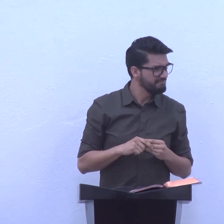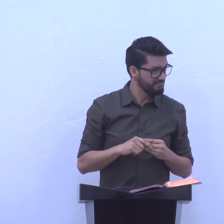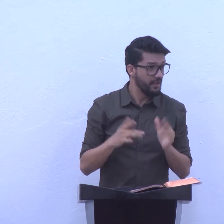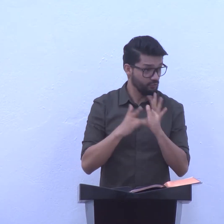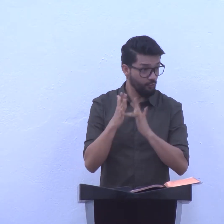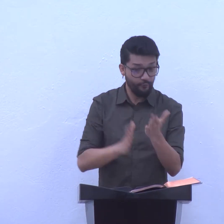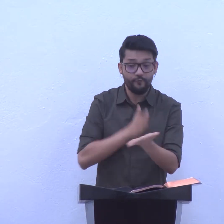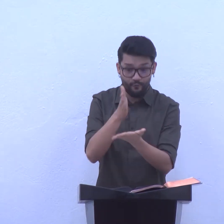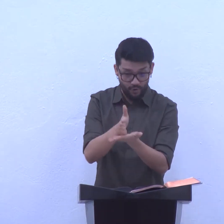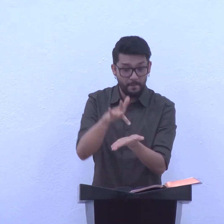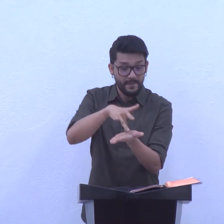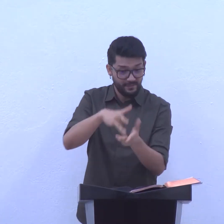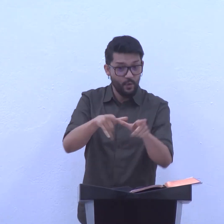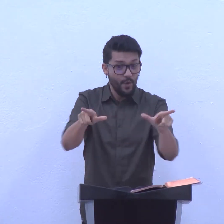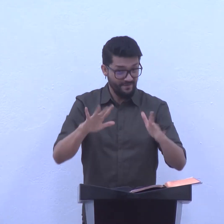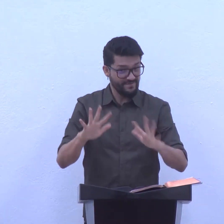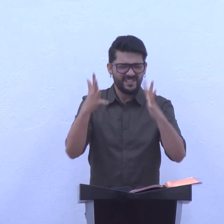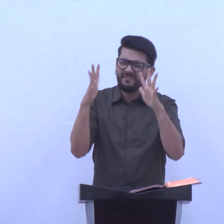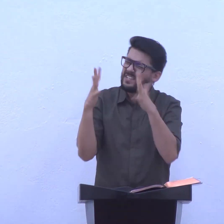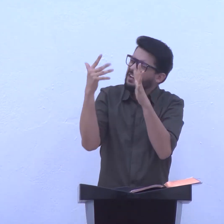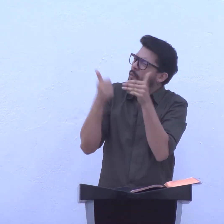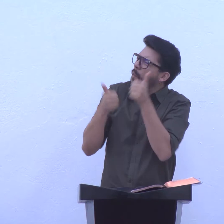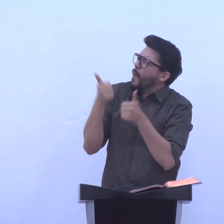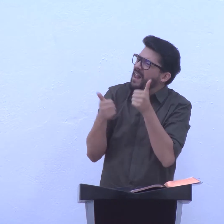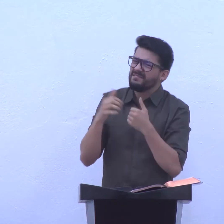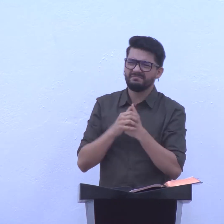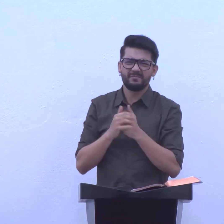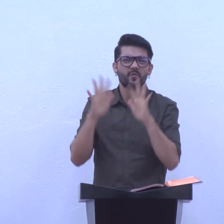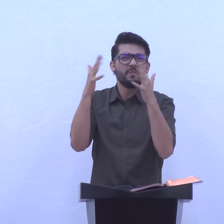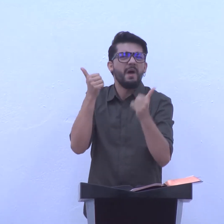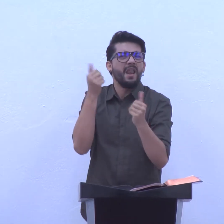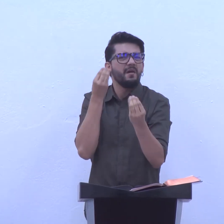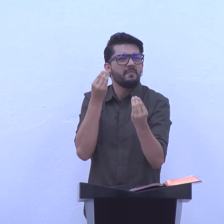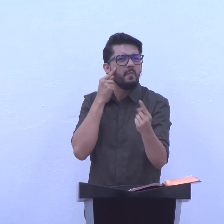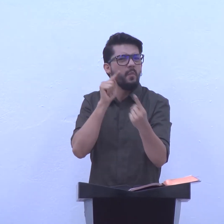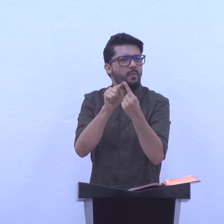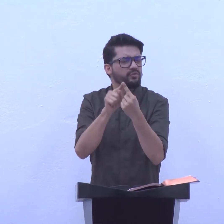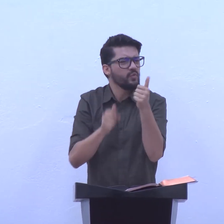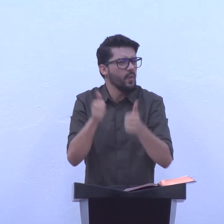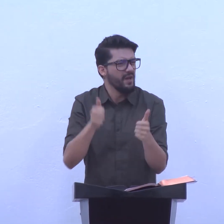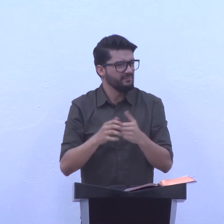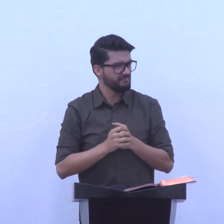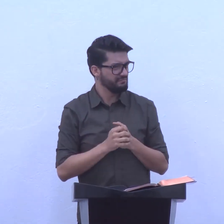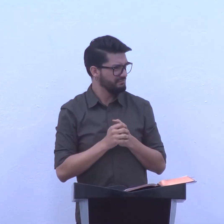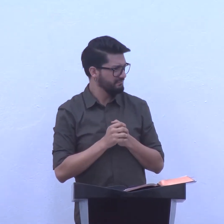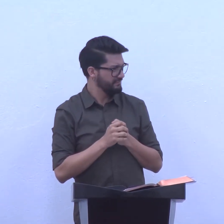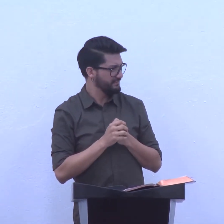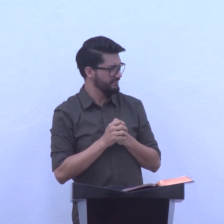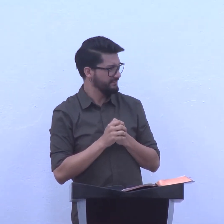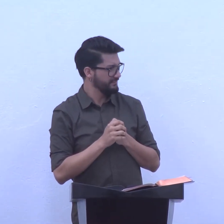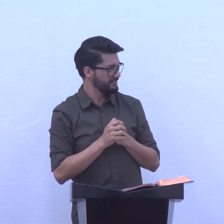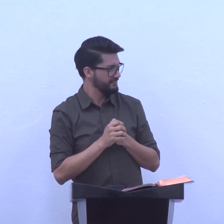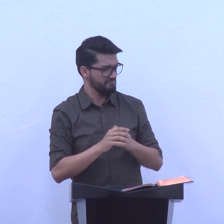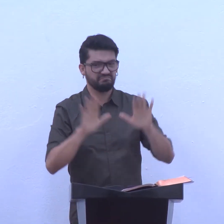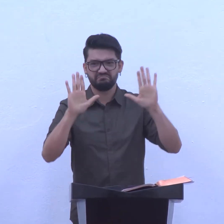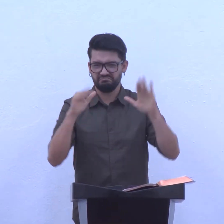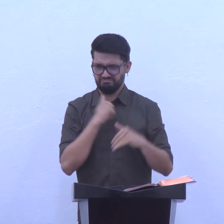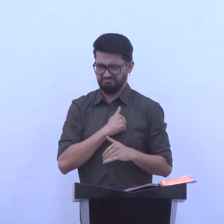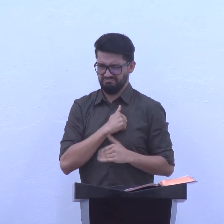celebrando? Jesús estaba allí en un lugar, en una fiesta, pero ¿qué fiesta era? ¿Cuál era el propósito de esa fiesta?